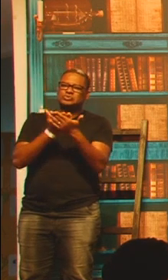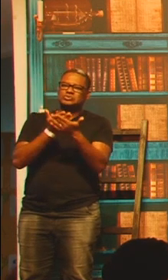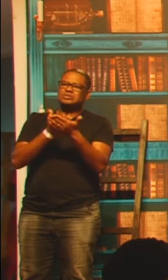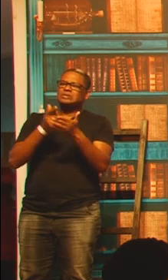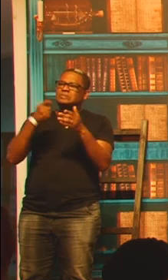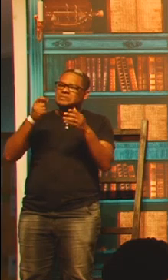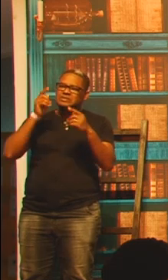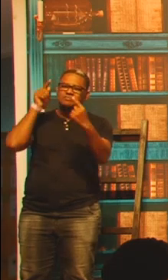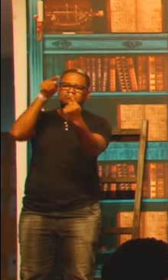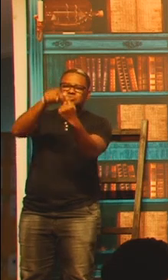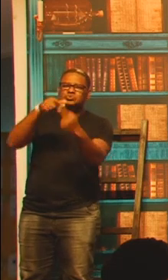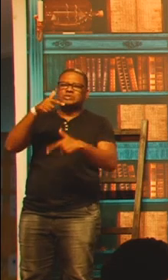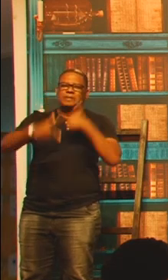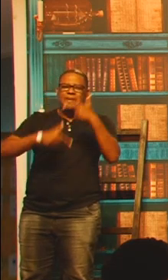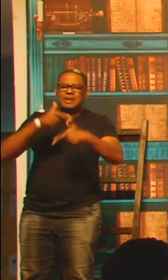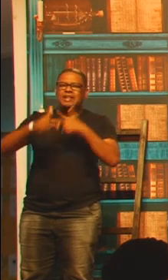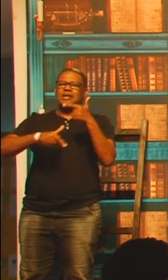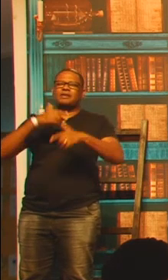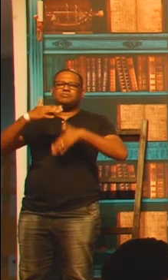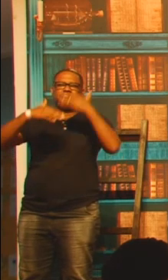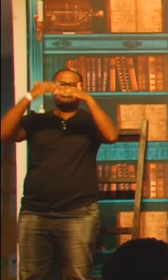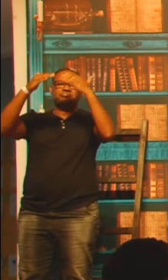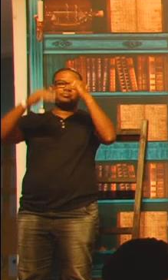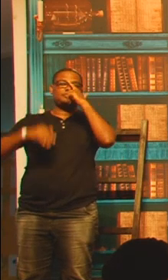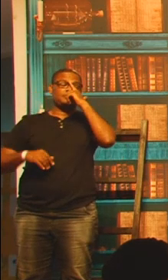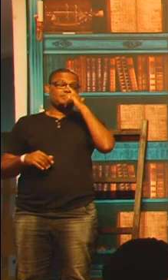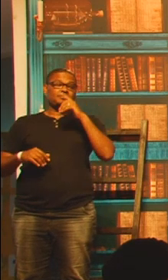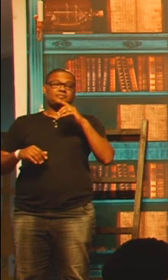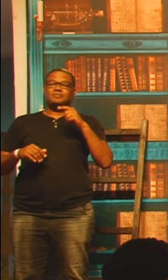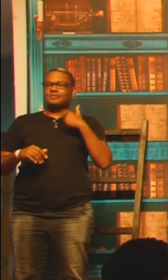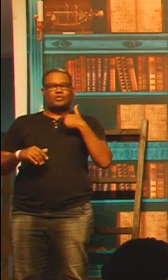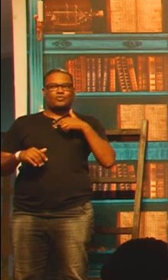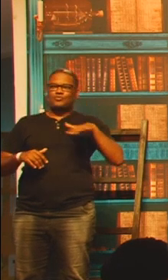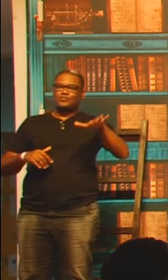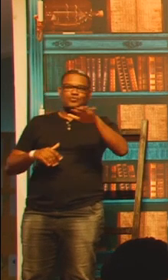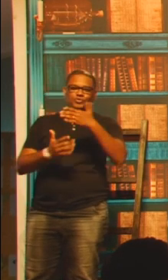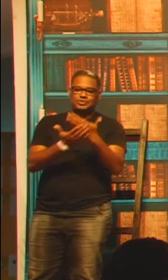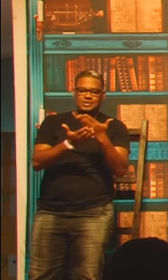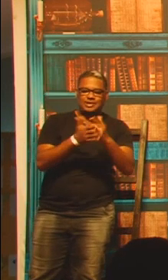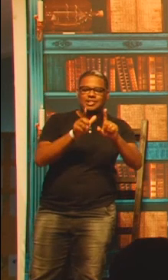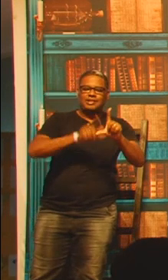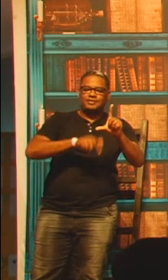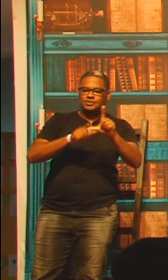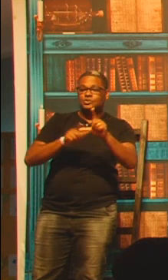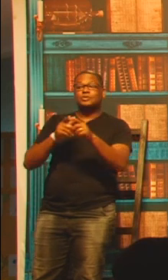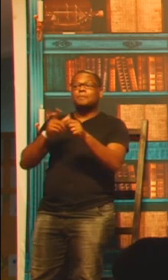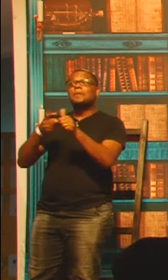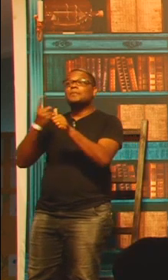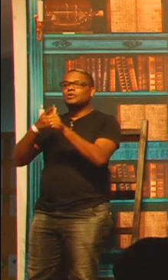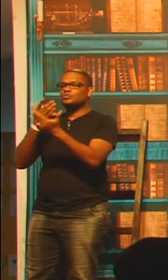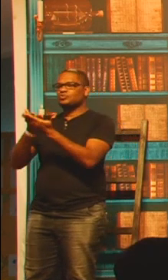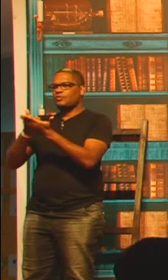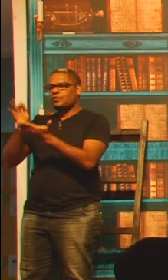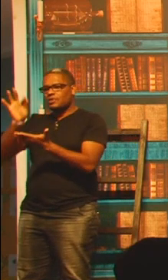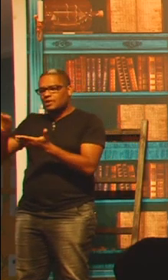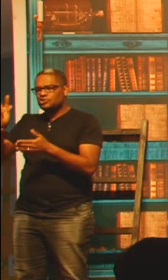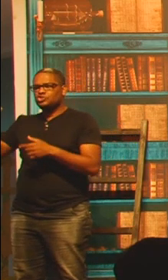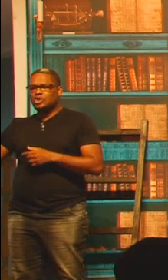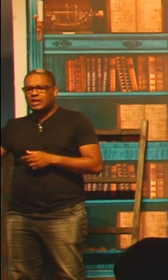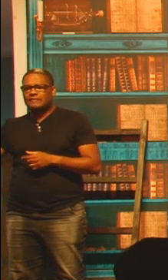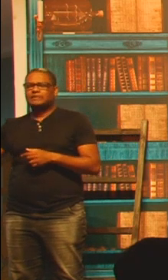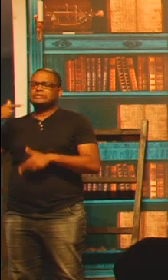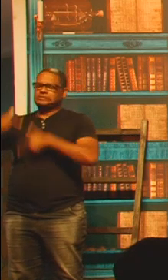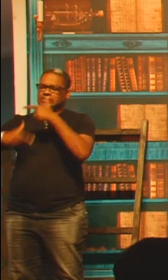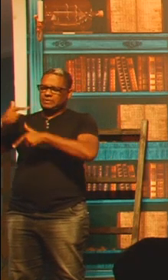que ir trabalhar, tem que ser outra coisa. Tanto é que eu não fui para a área de letras, eu estudei geografia, depois fui trabalhar,